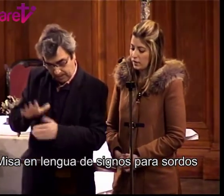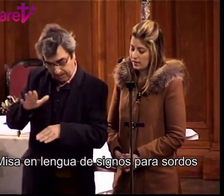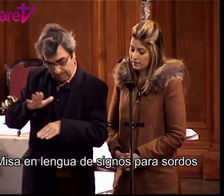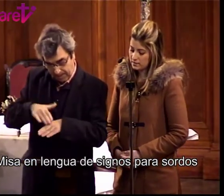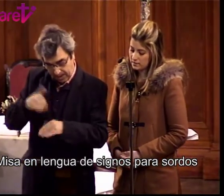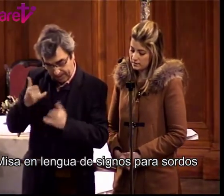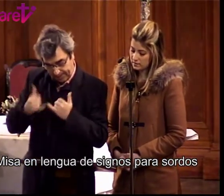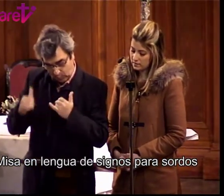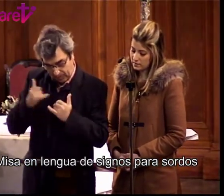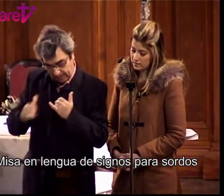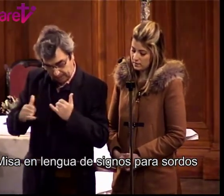fuerzas.